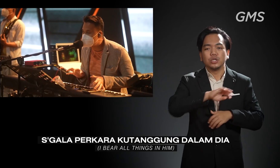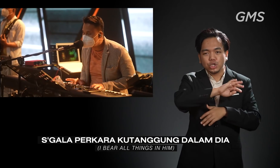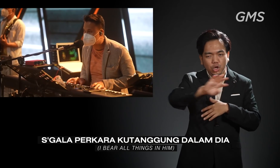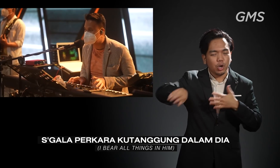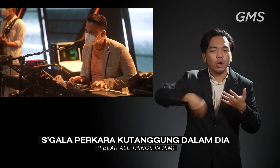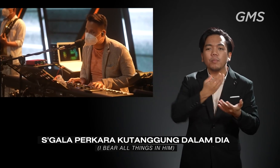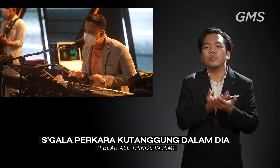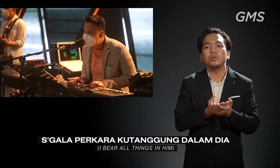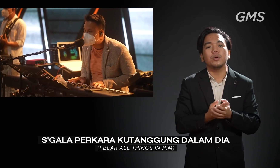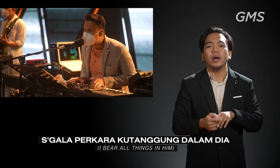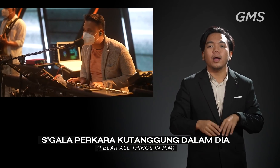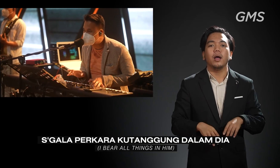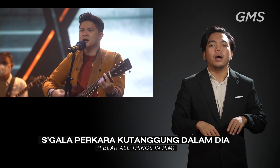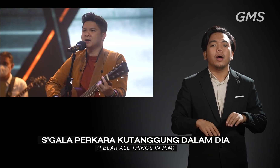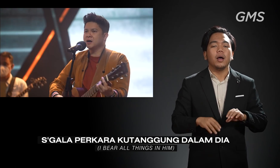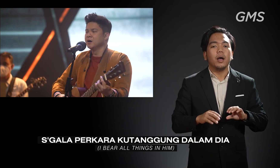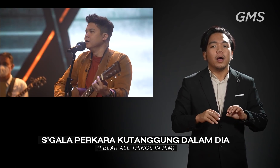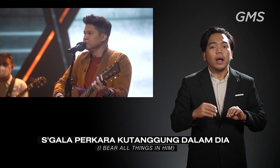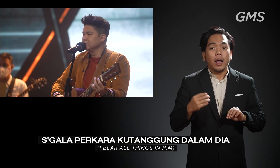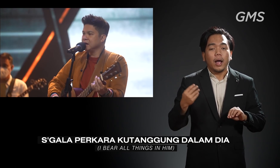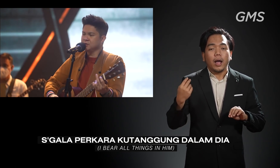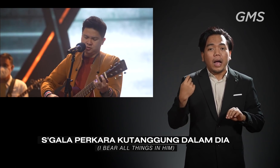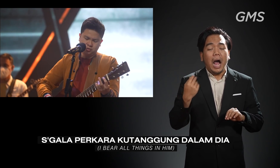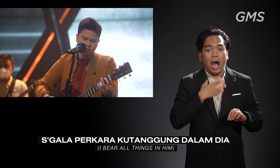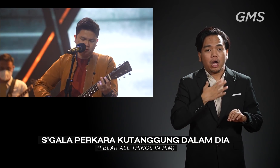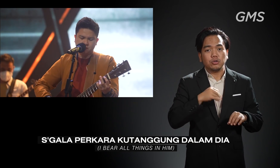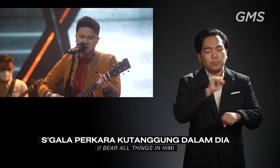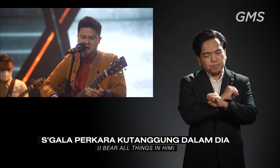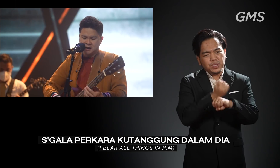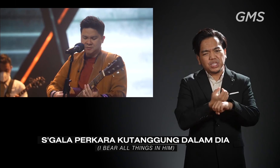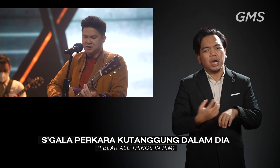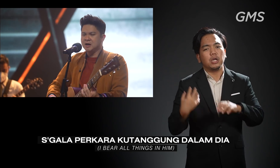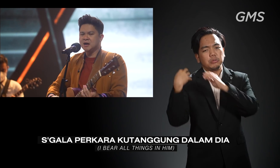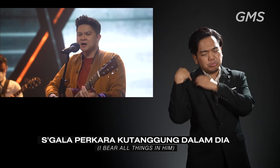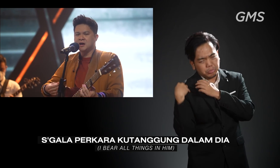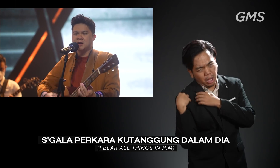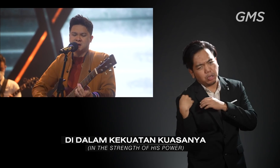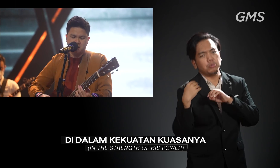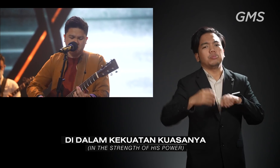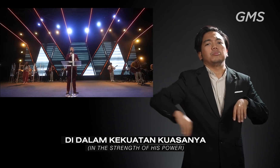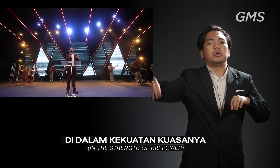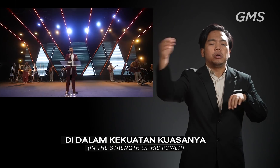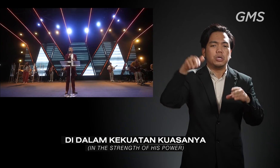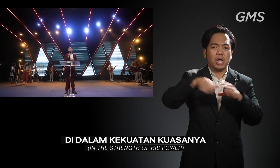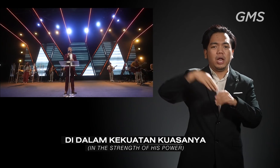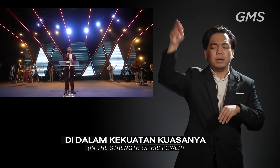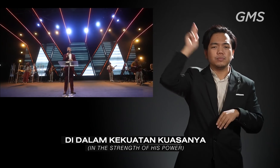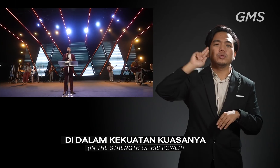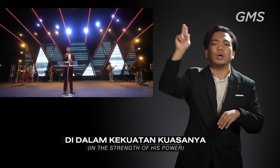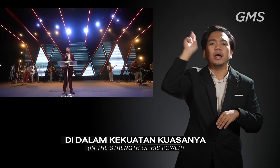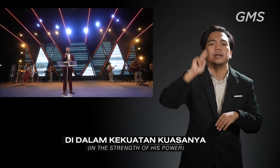segala perkara ku tanggung dalam Dia,